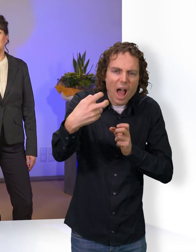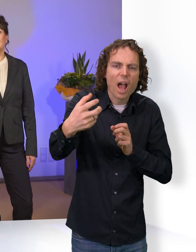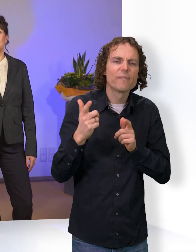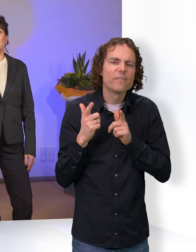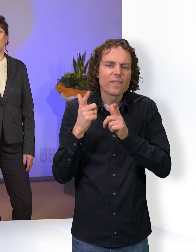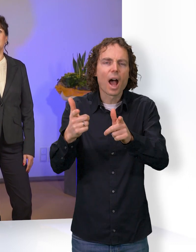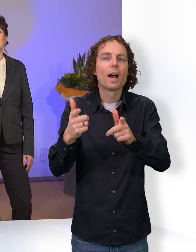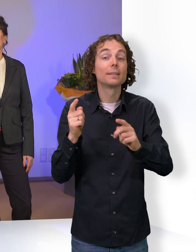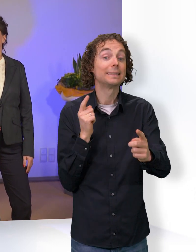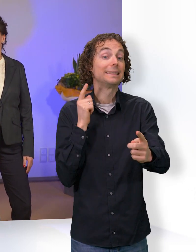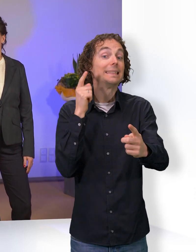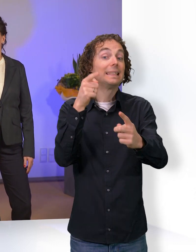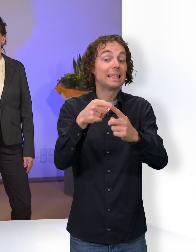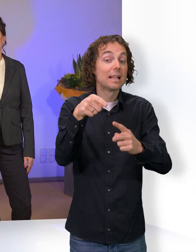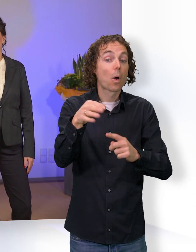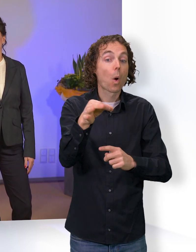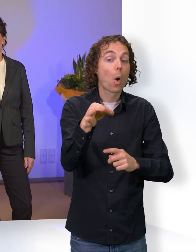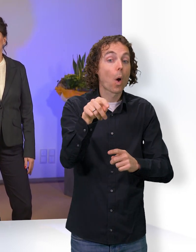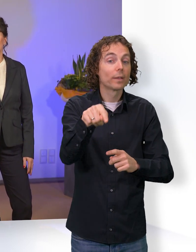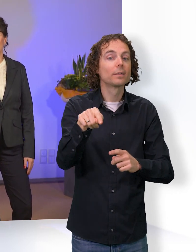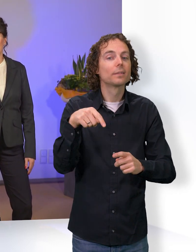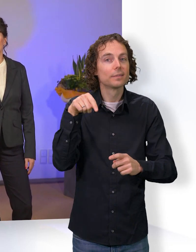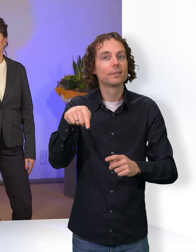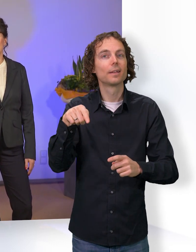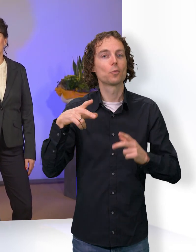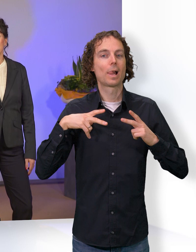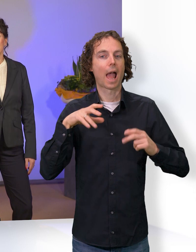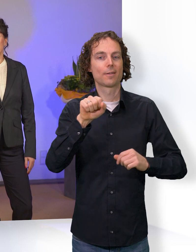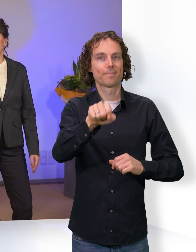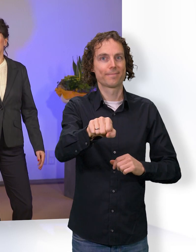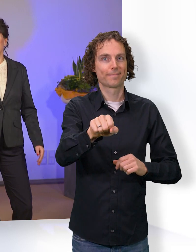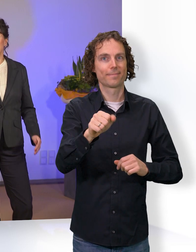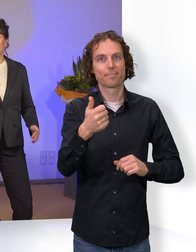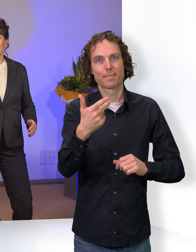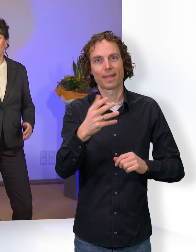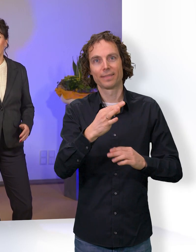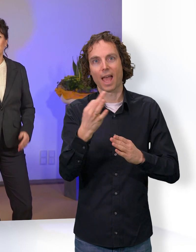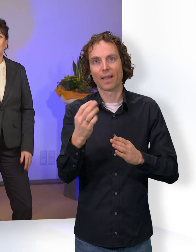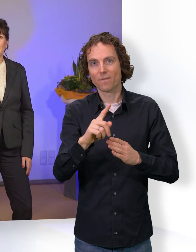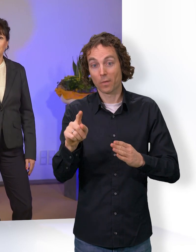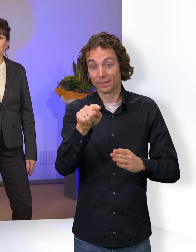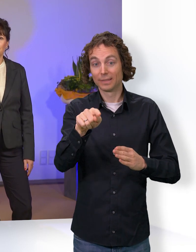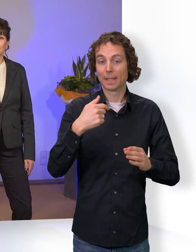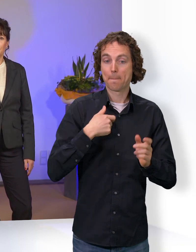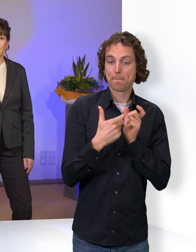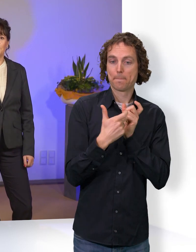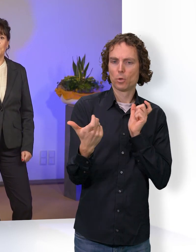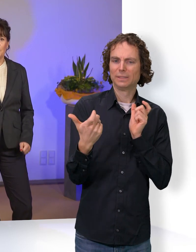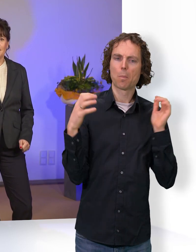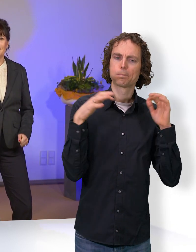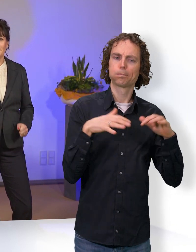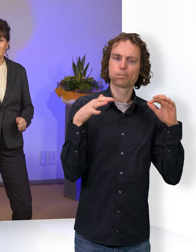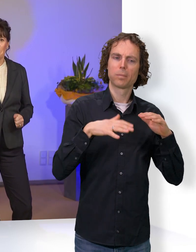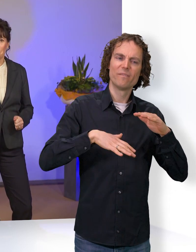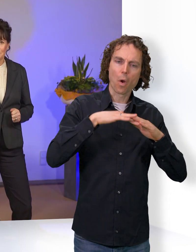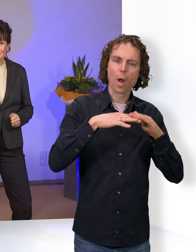Das Ziel ist der Ort, an dem wir die nächsten Tage oder Wochen verbringen wollen. Wir sind also mit unserem voll beladenen Bus unterwegs und